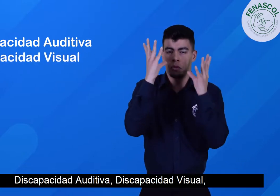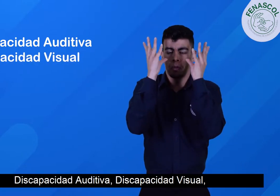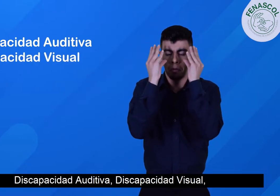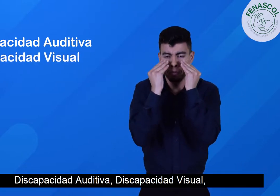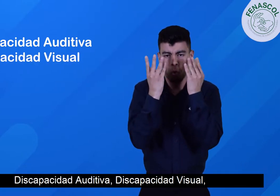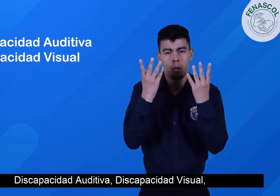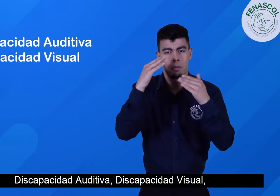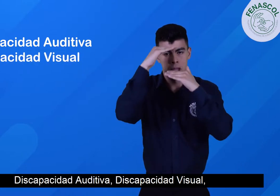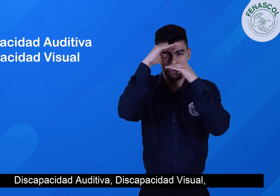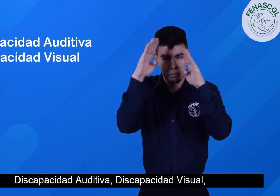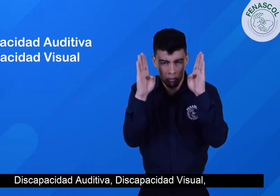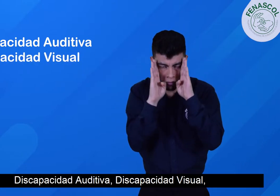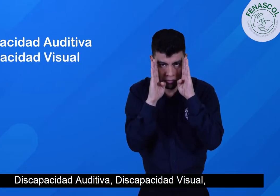discapacidad visual